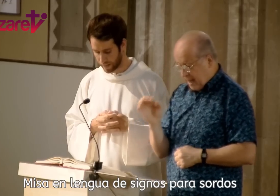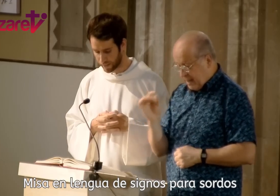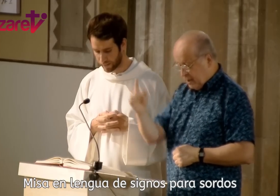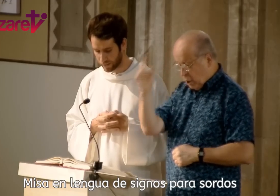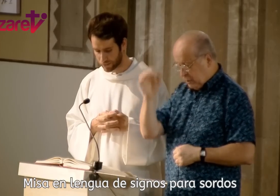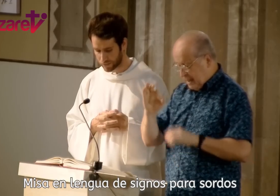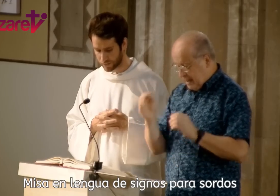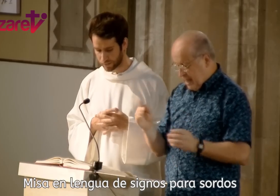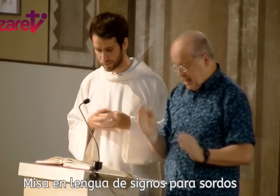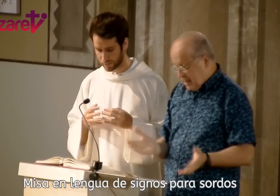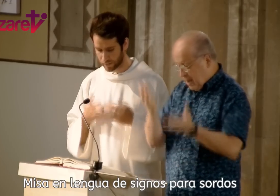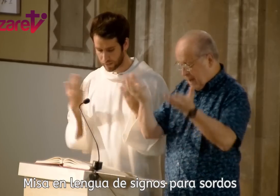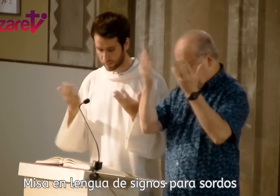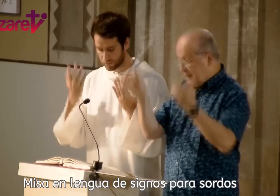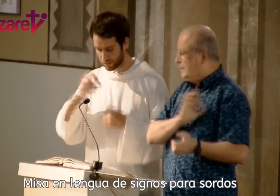Palabra de Dios.